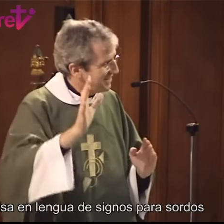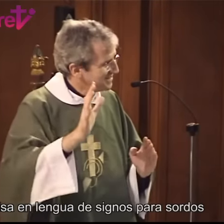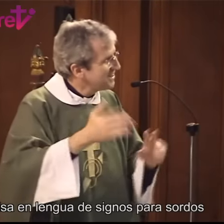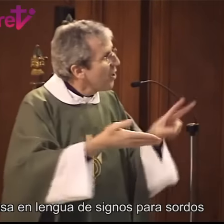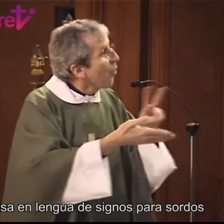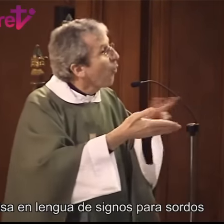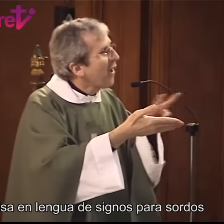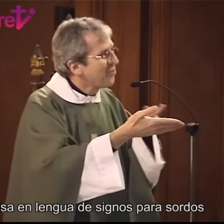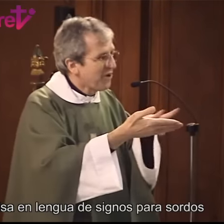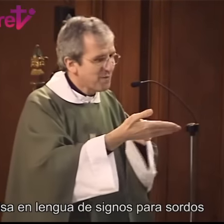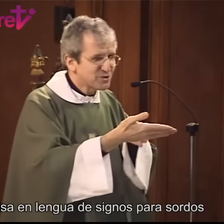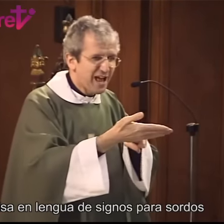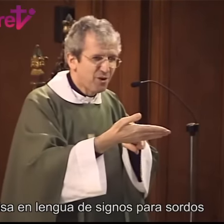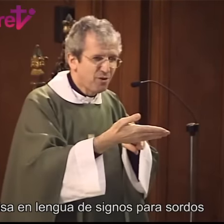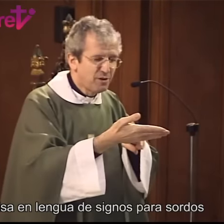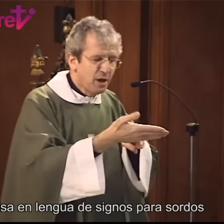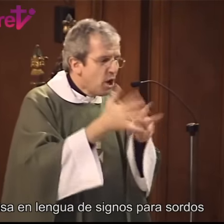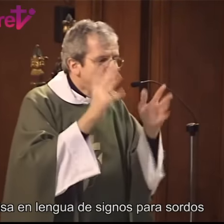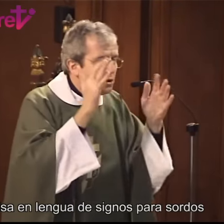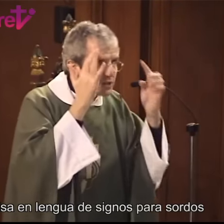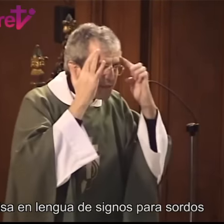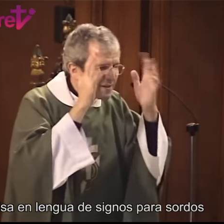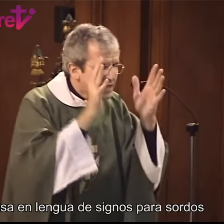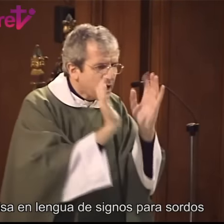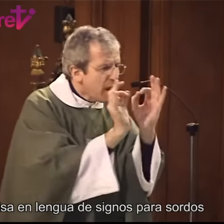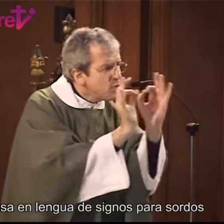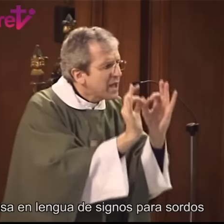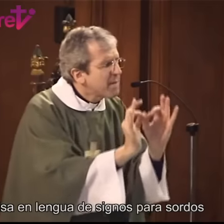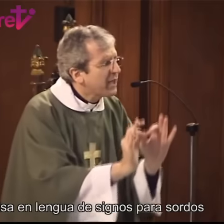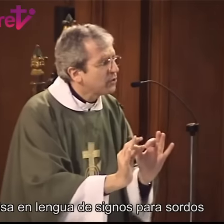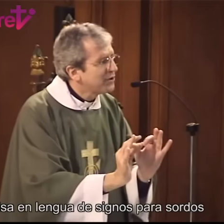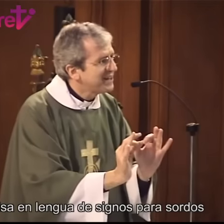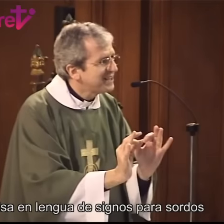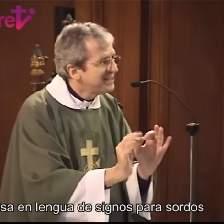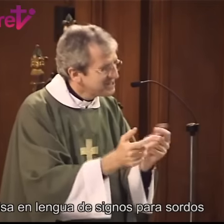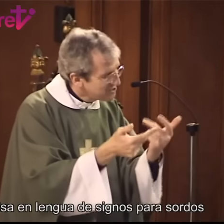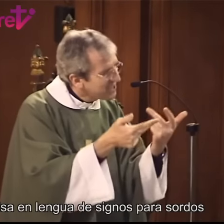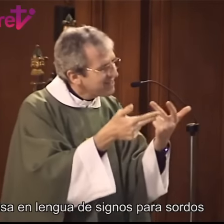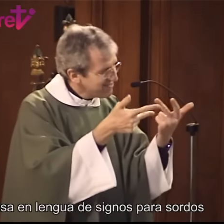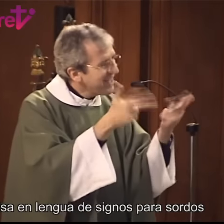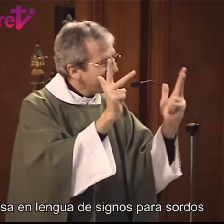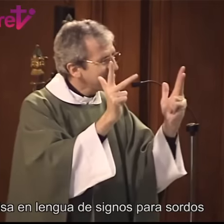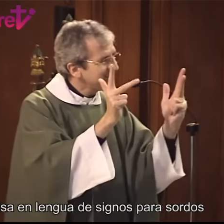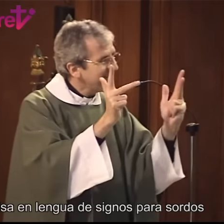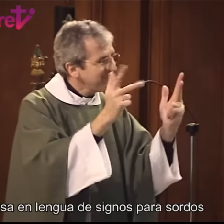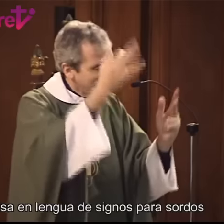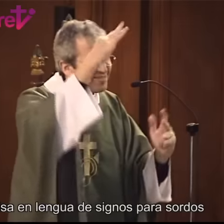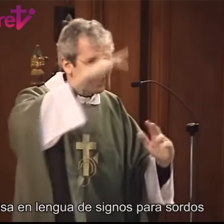decir, cuando leemos algo, no nos hace pensar en una imagen concreta, sino que da la libertad de que el